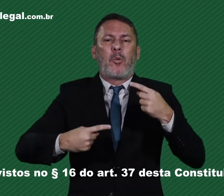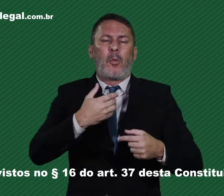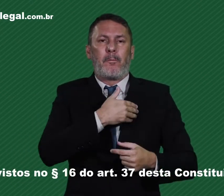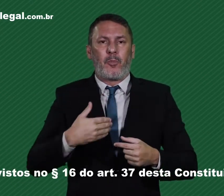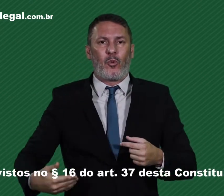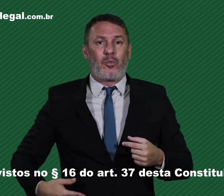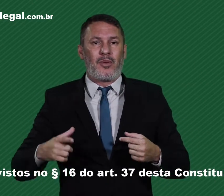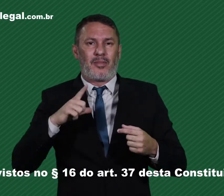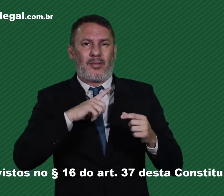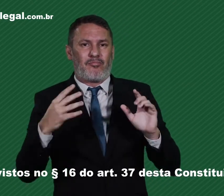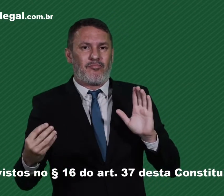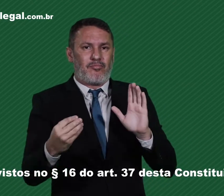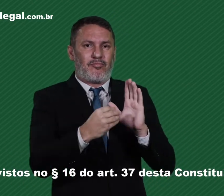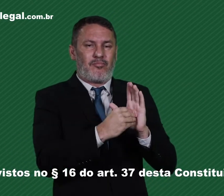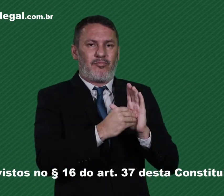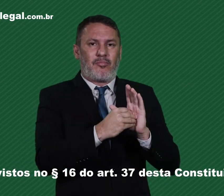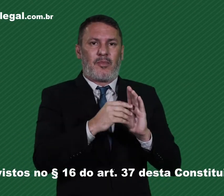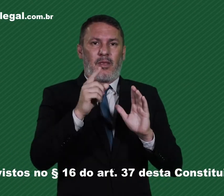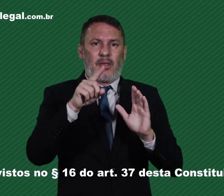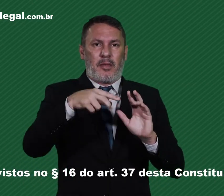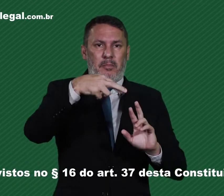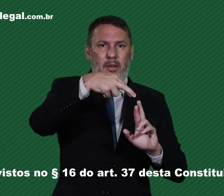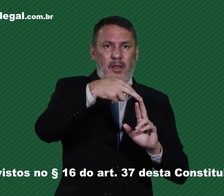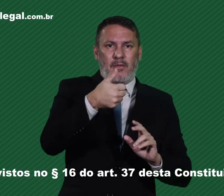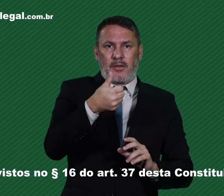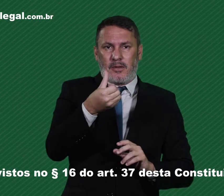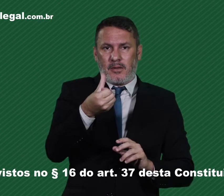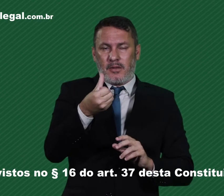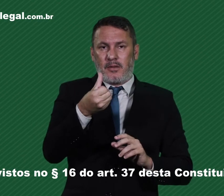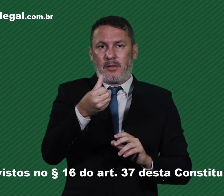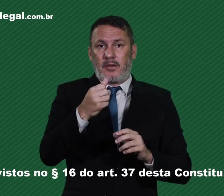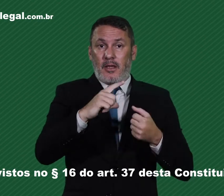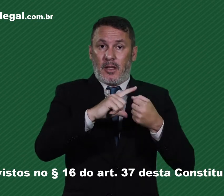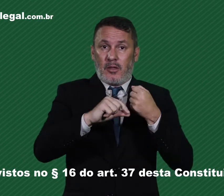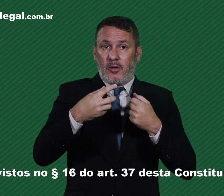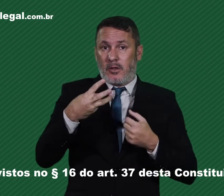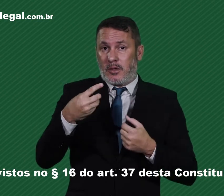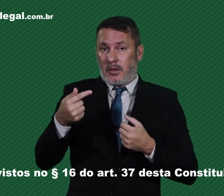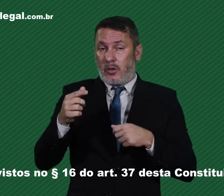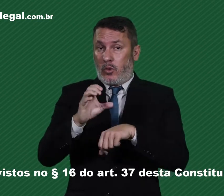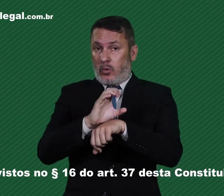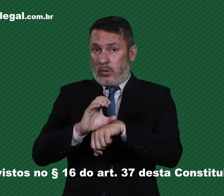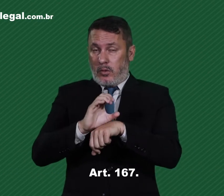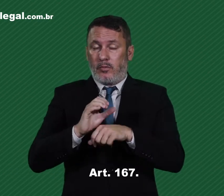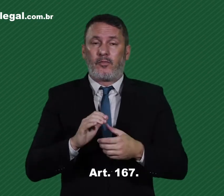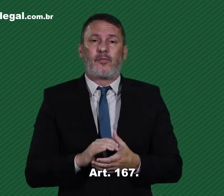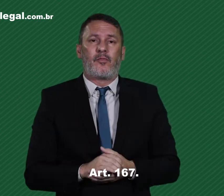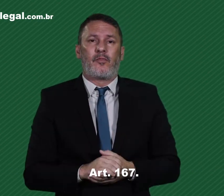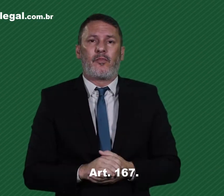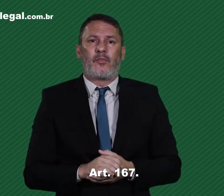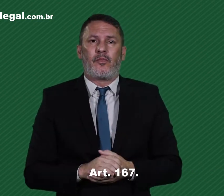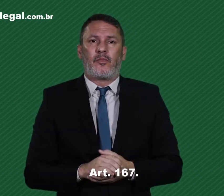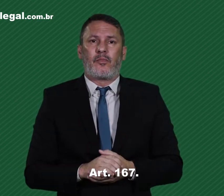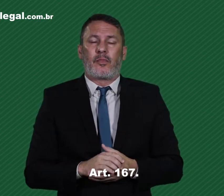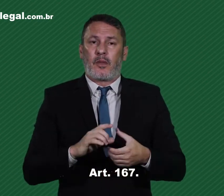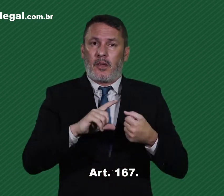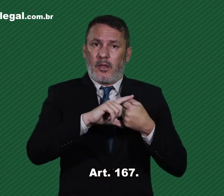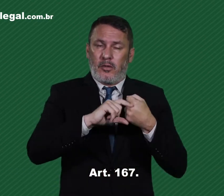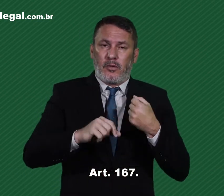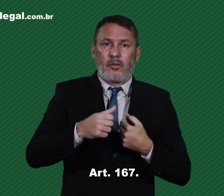previstos no parágrafo 16 do artigo 37 desta Constituição artigo 167